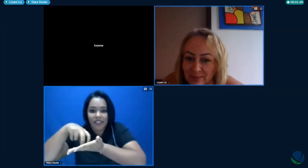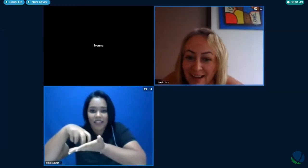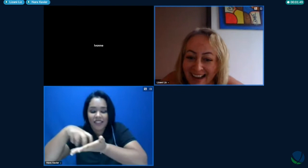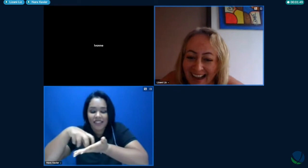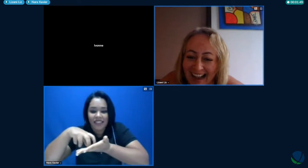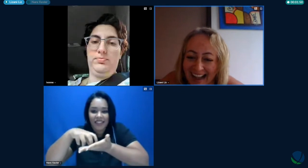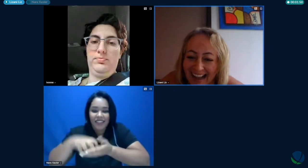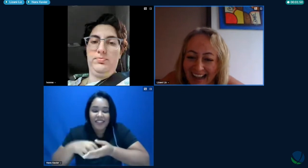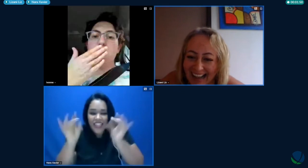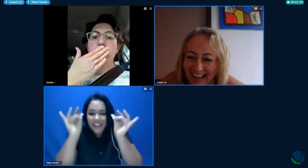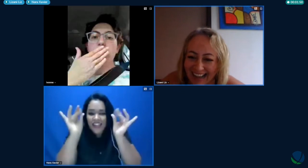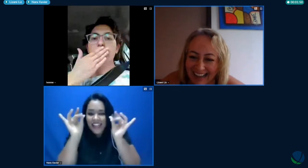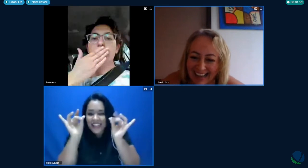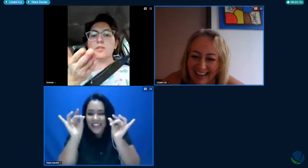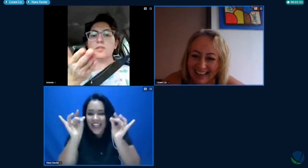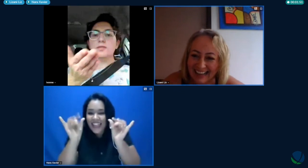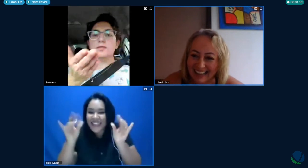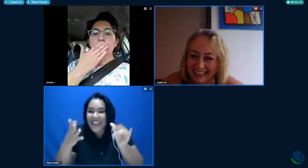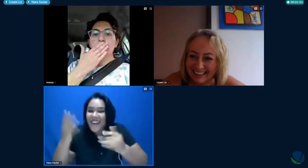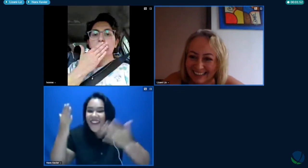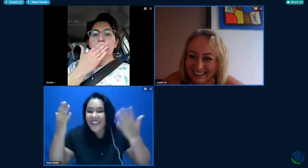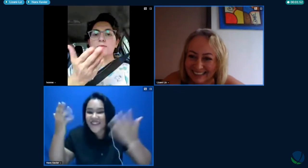ó.